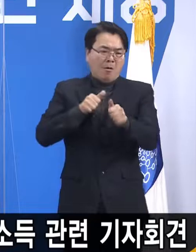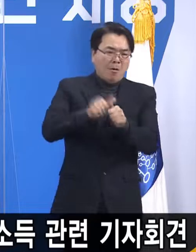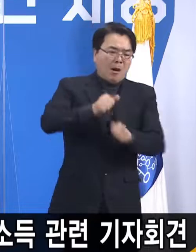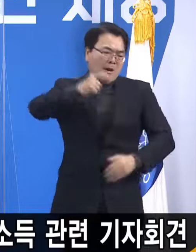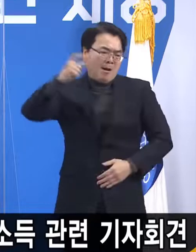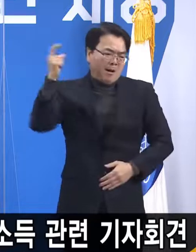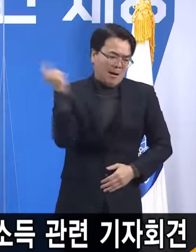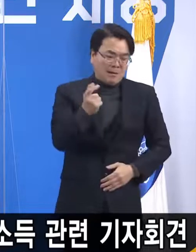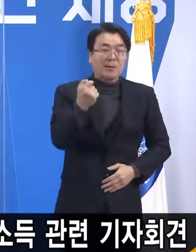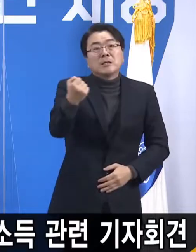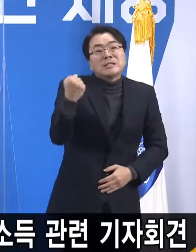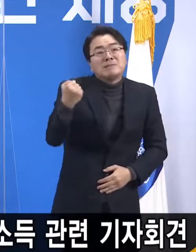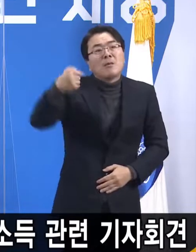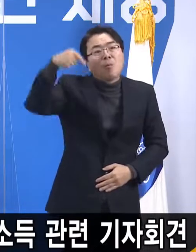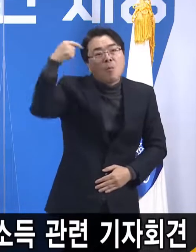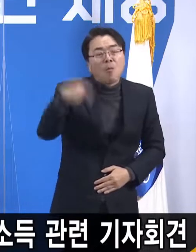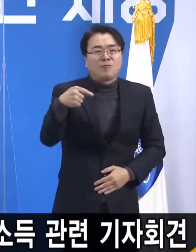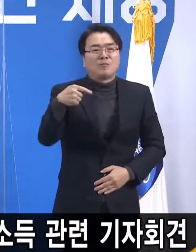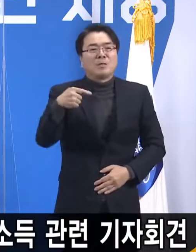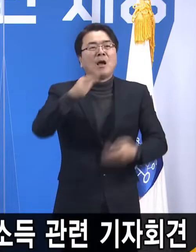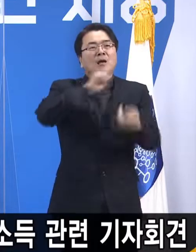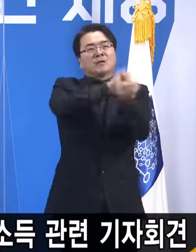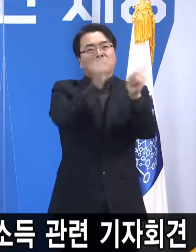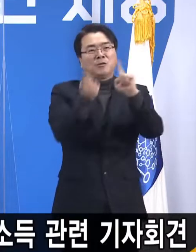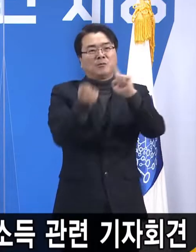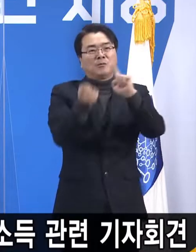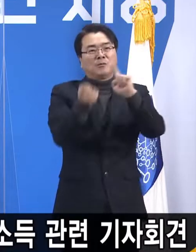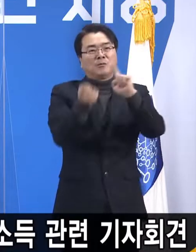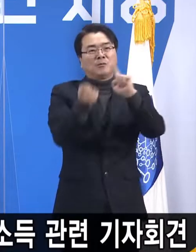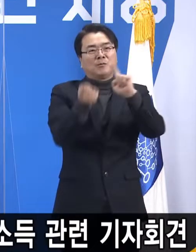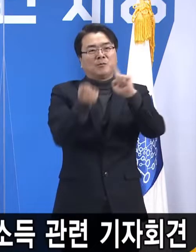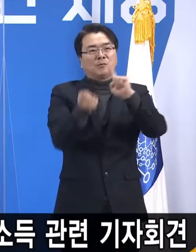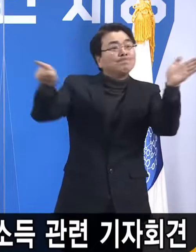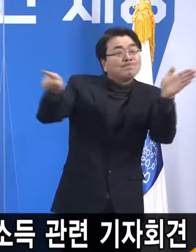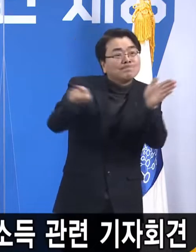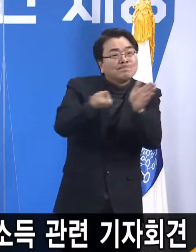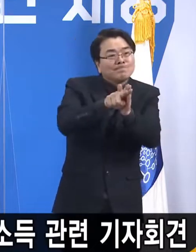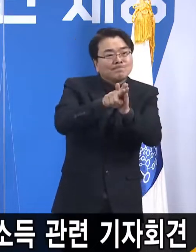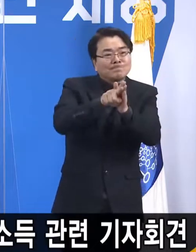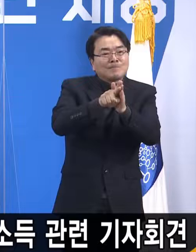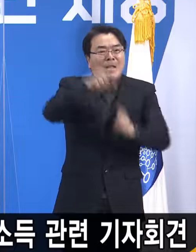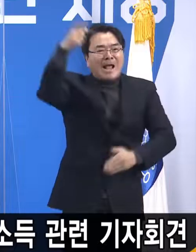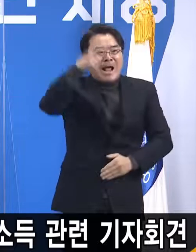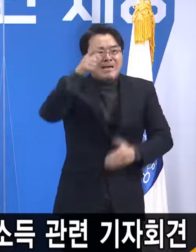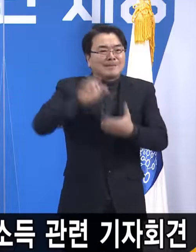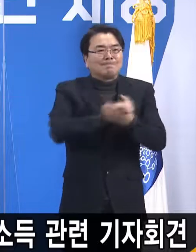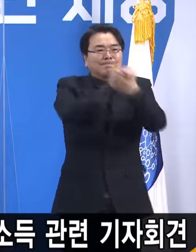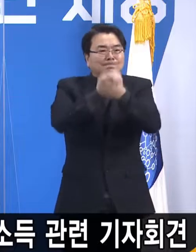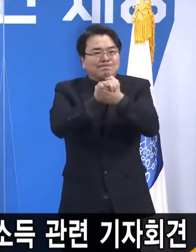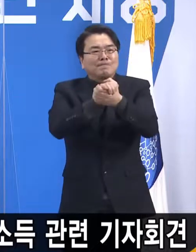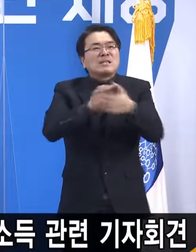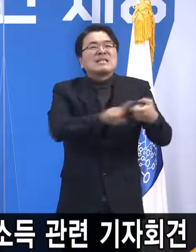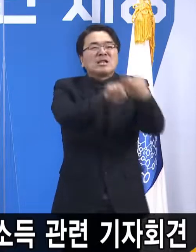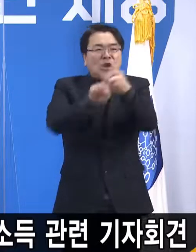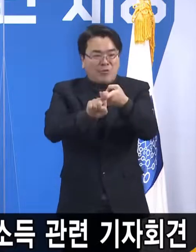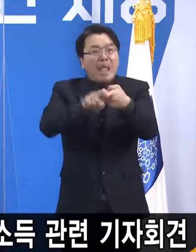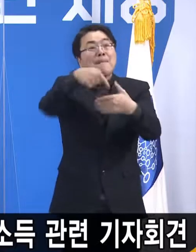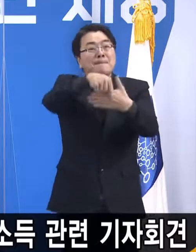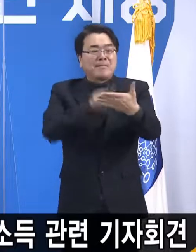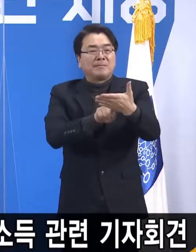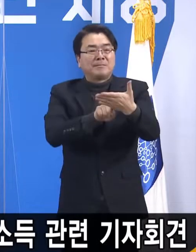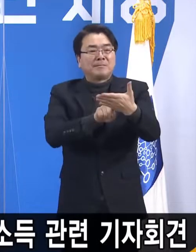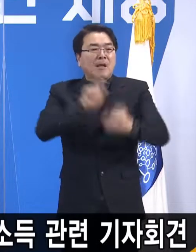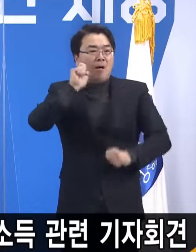가장 강력한 무기는 구성원 간의 깊은 신뢰와 강력한 연대입니다. 어려운